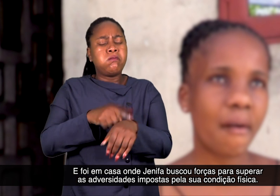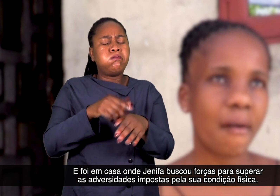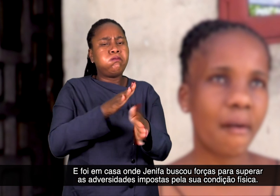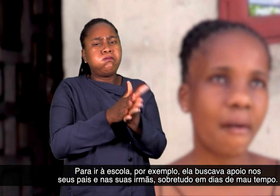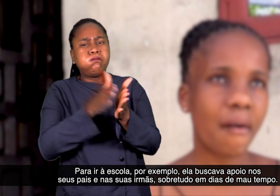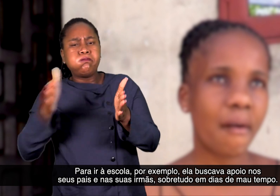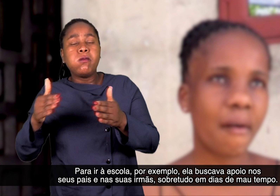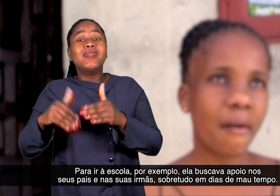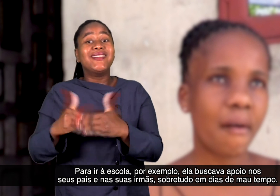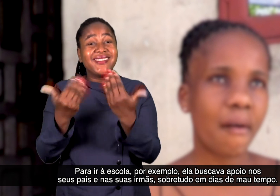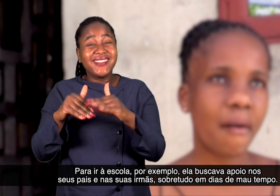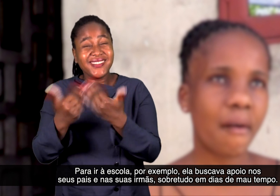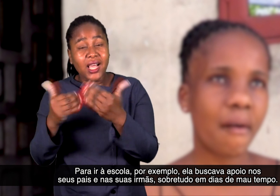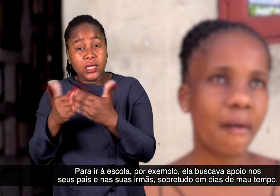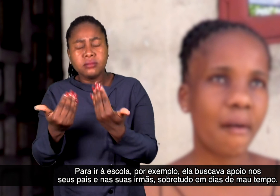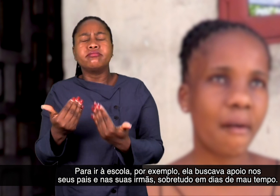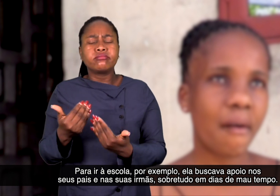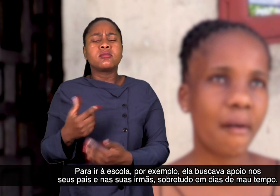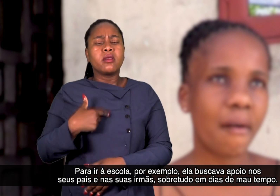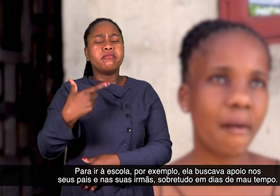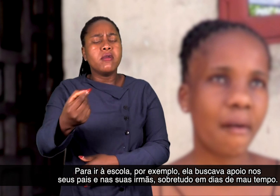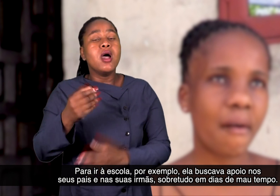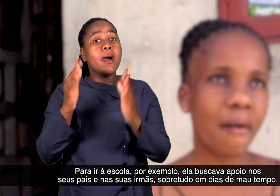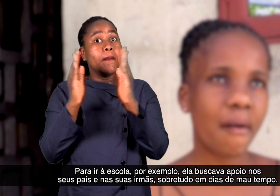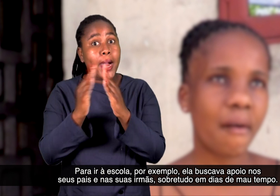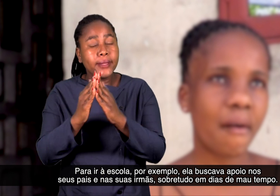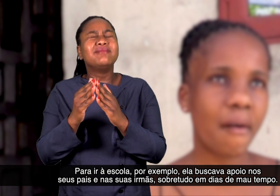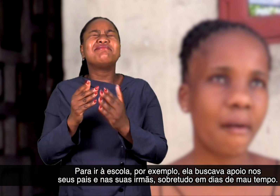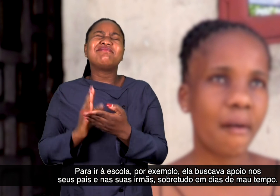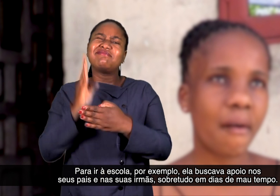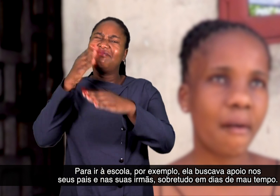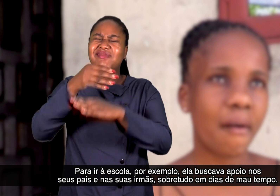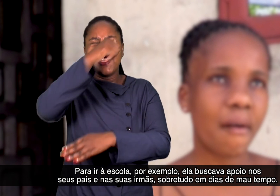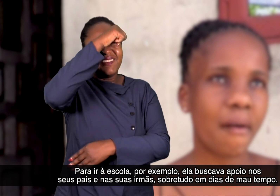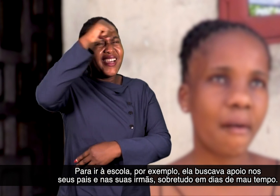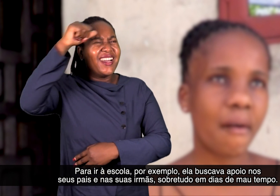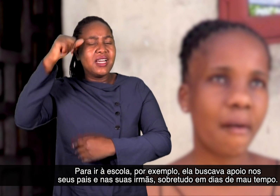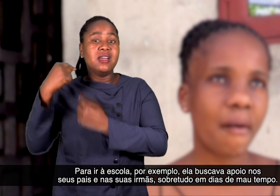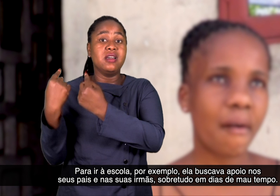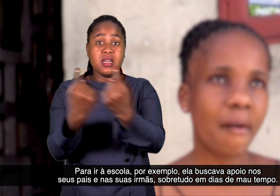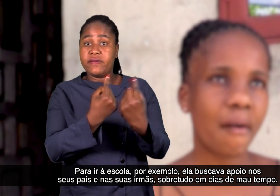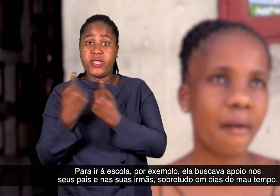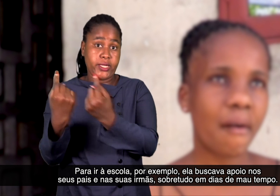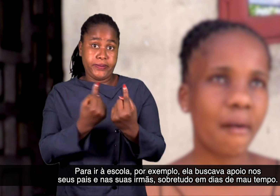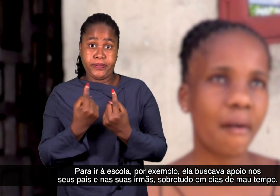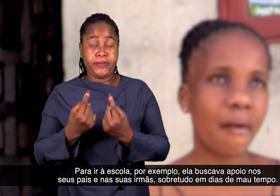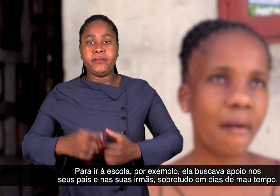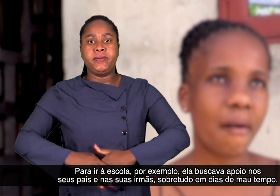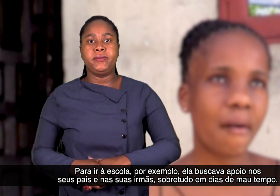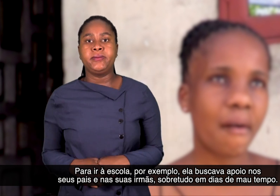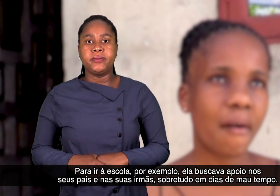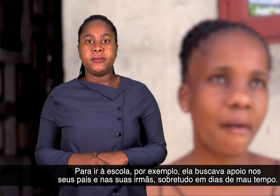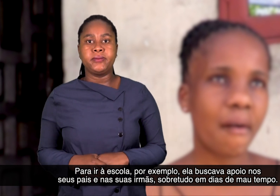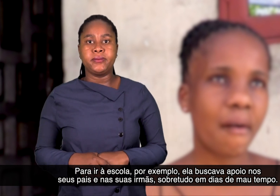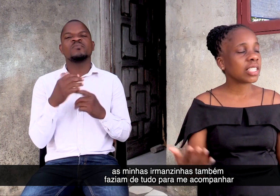física. Para ir à escola, por exemplo, ela buscava apoio nos seus pais e nas suas irmãs, sobretudo nos dias de